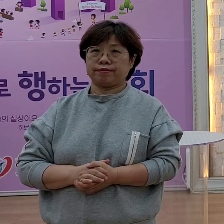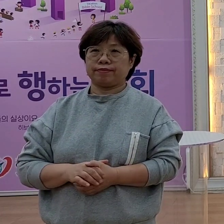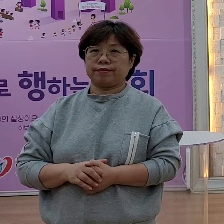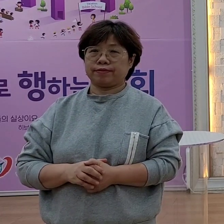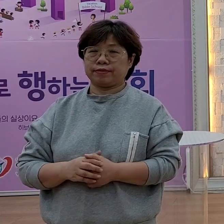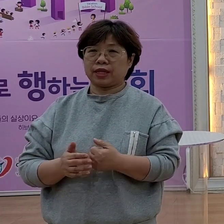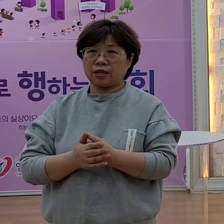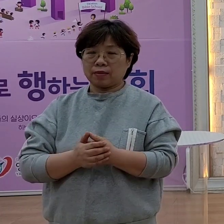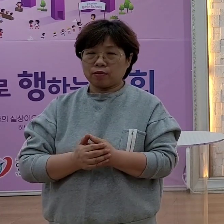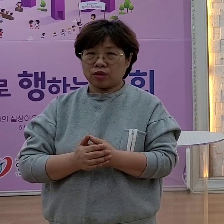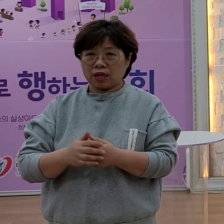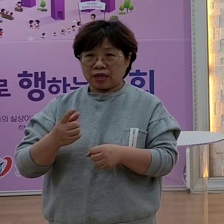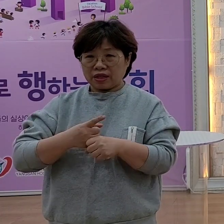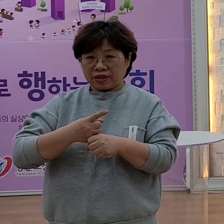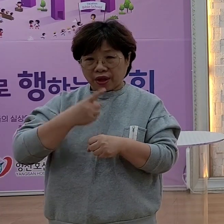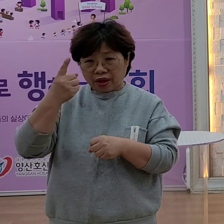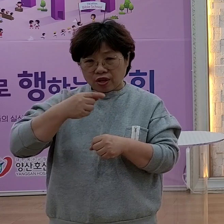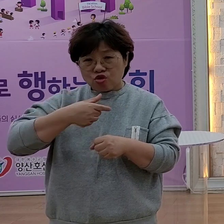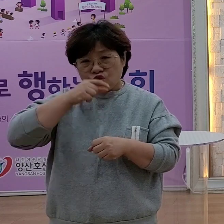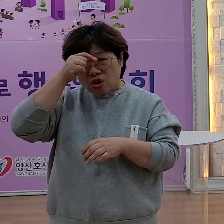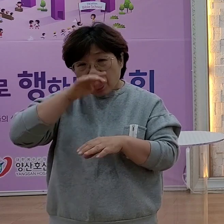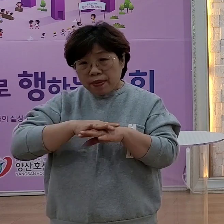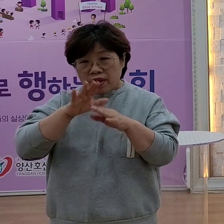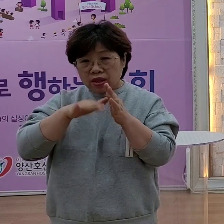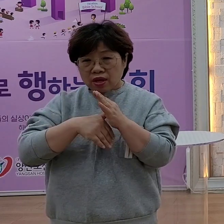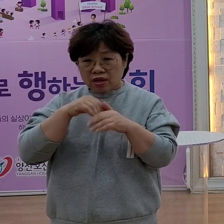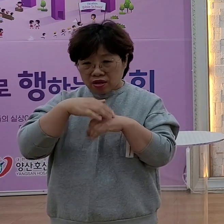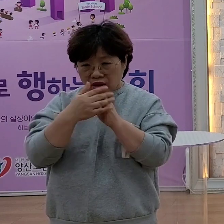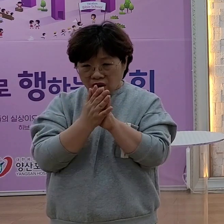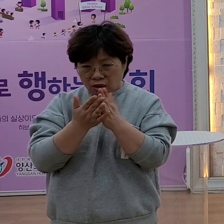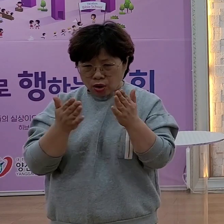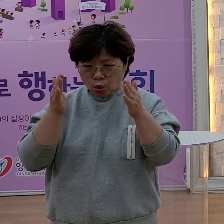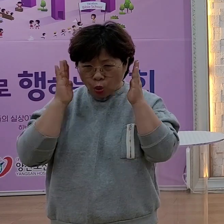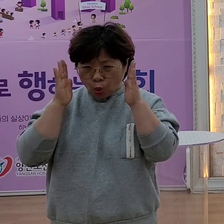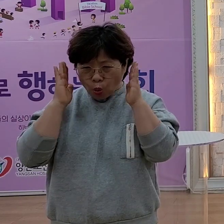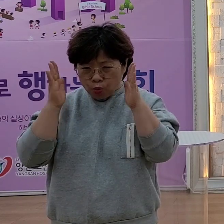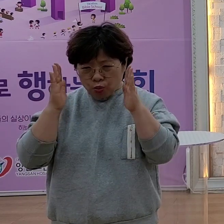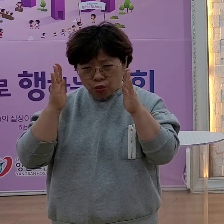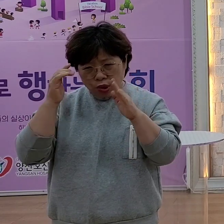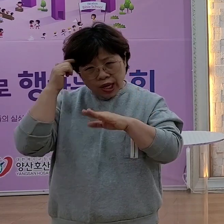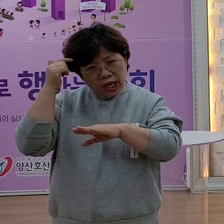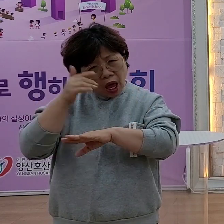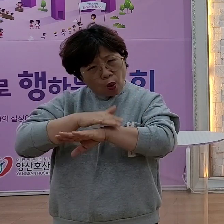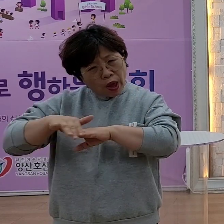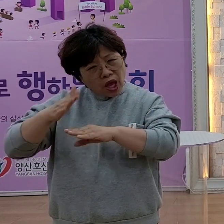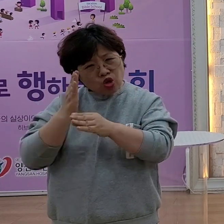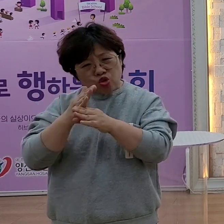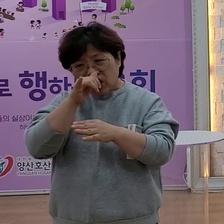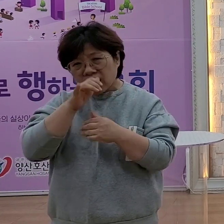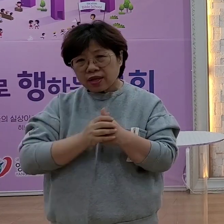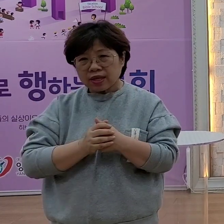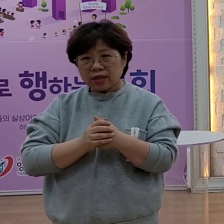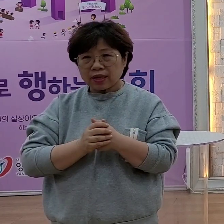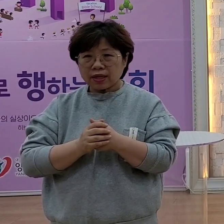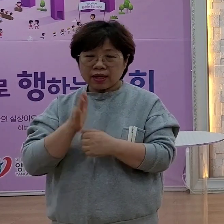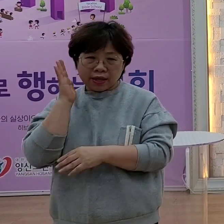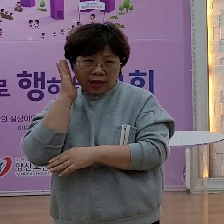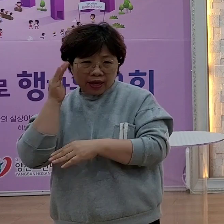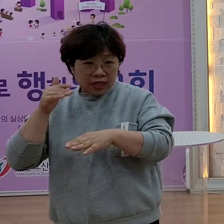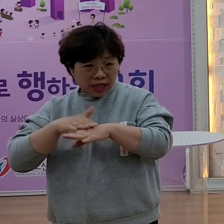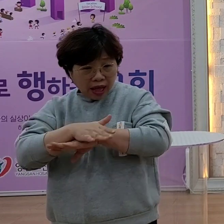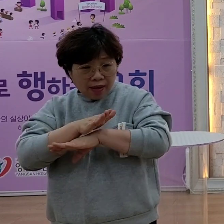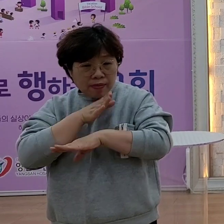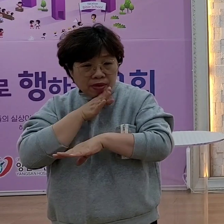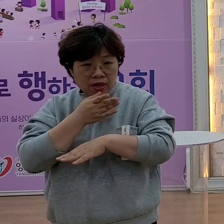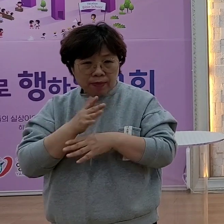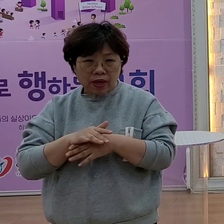있어서 내년 수요일 날은 이 시간에 성경 공부를 할 생각입니다. 네, 물론 강의식으로 해야